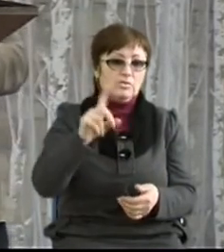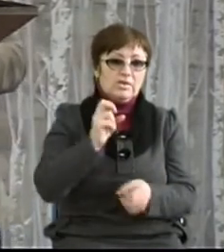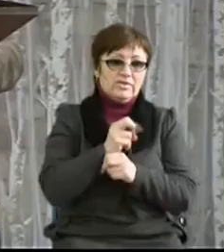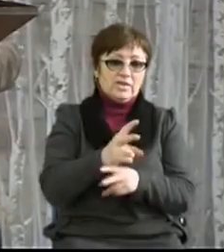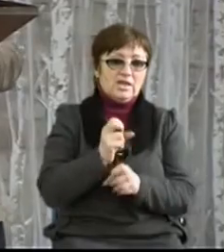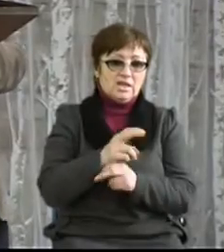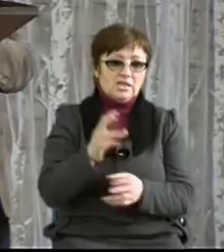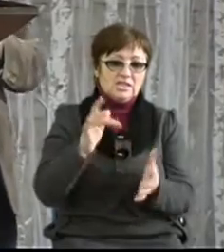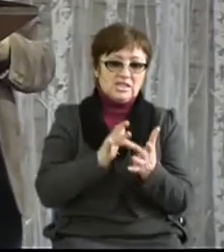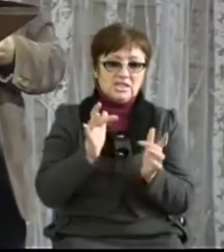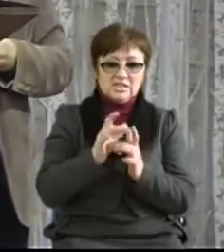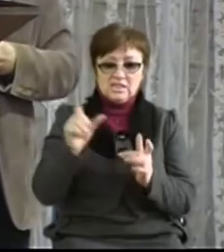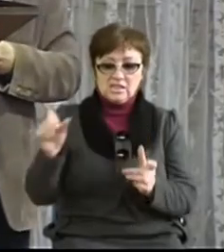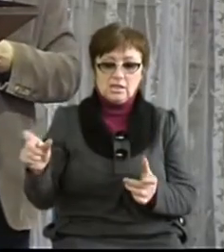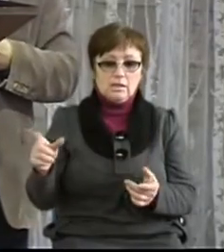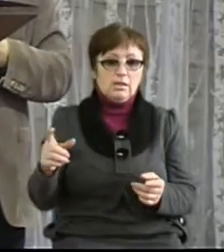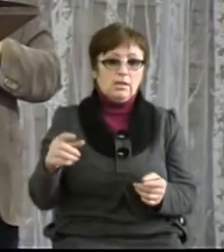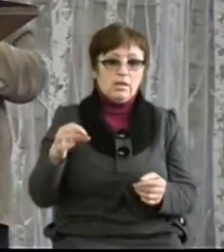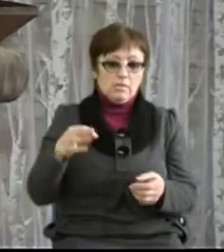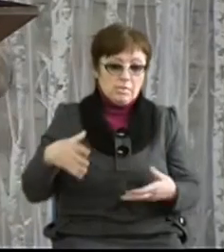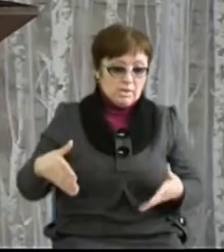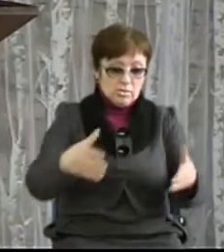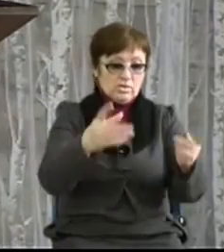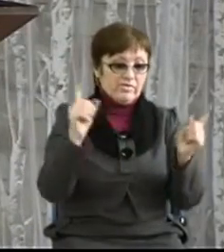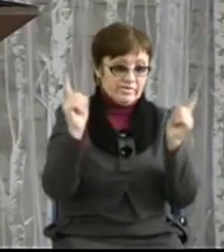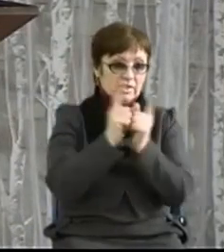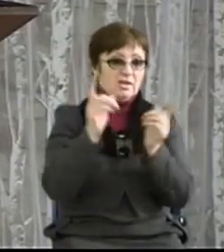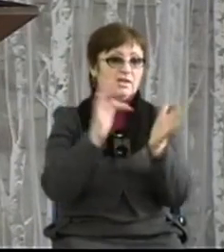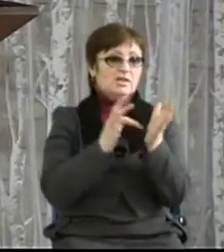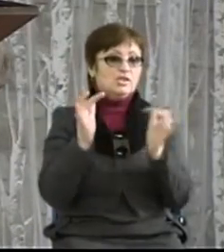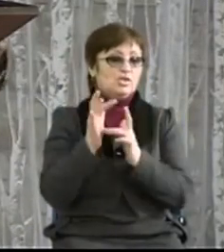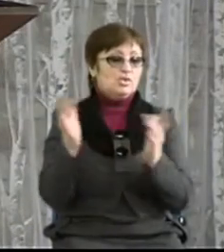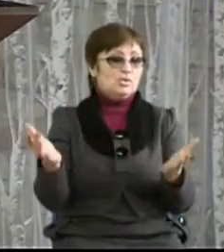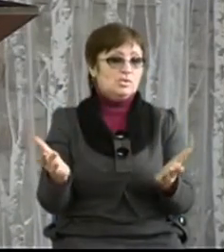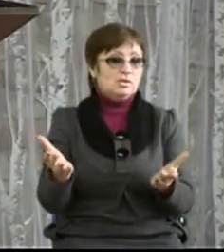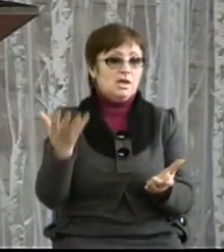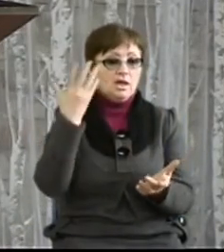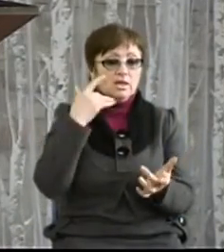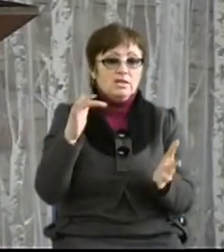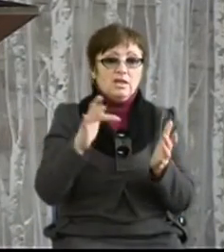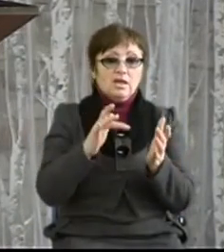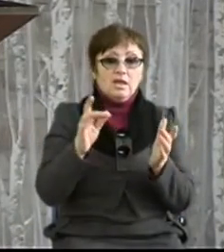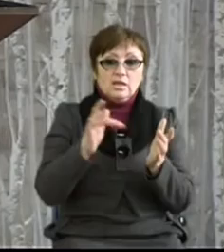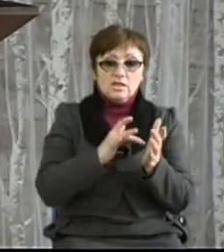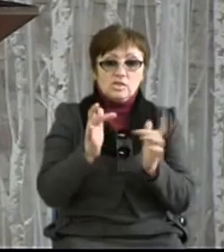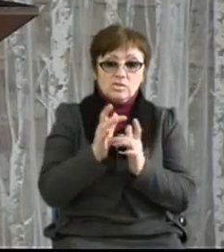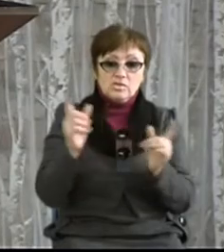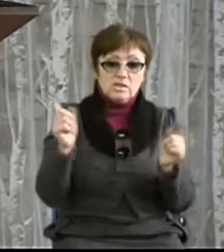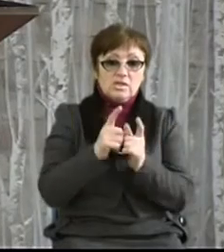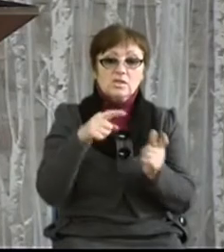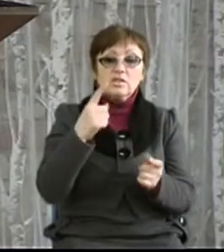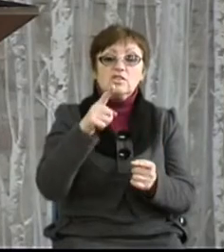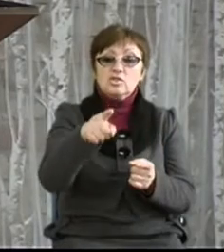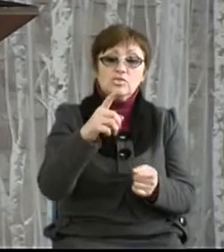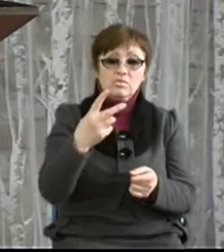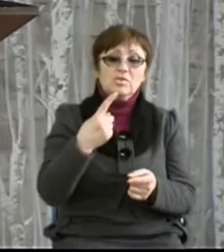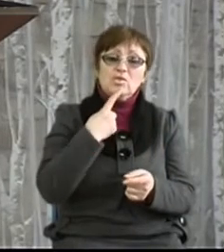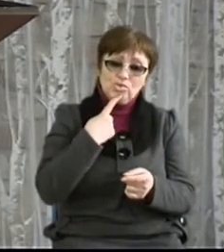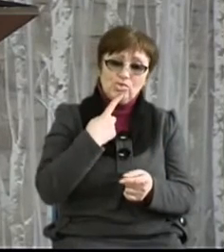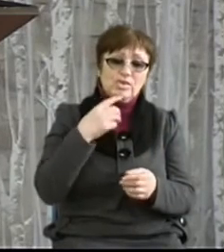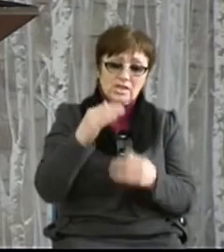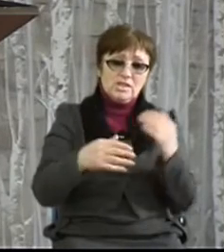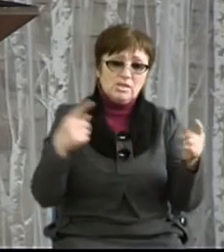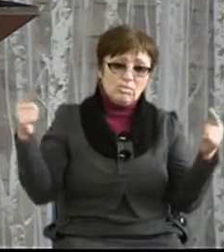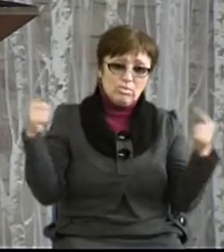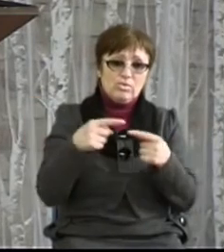дороге в Дамаск ему встречается Иисус. И когда его встретил Иисус, то Иисус ему говорит: «Ну что, Павел, сложно тебе идти